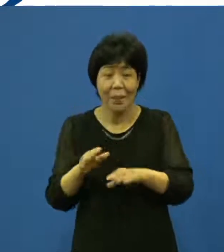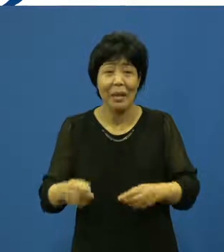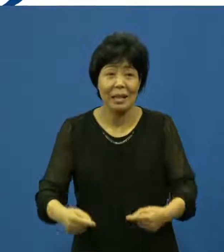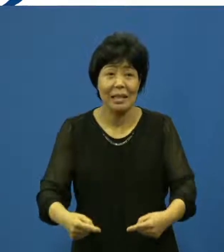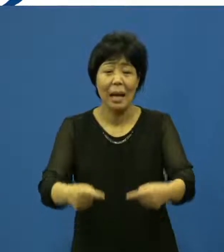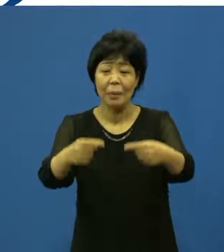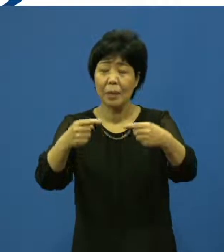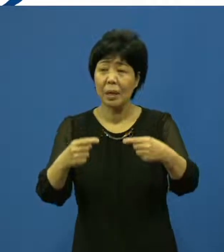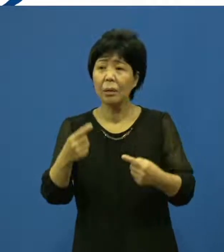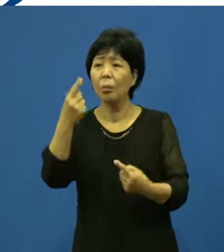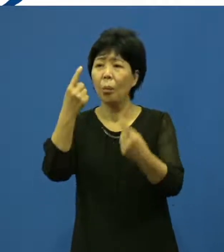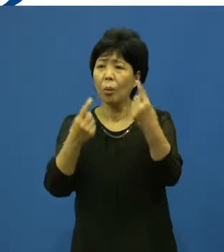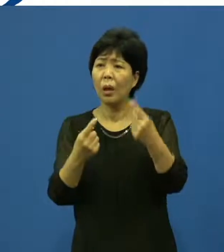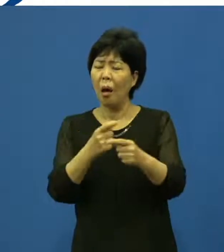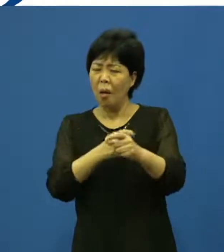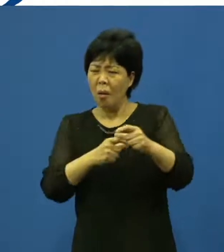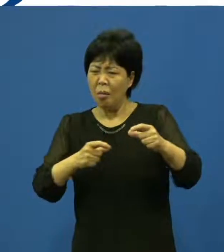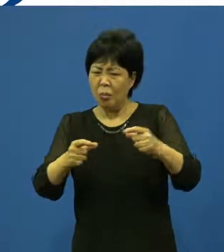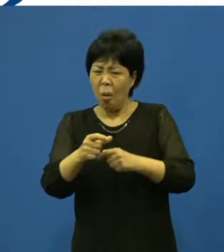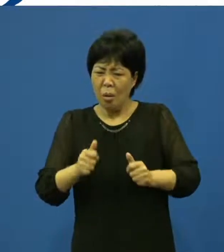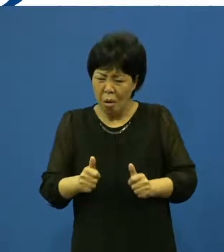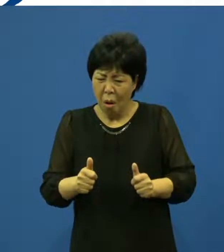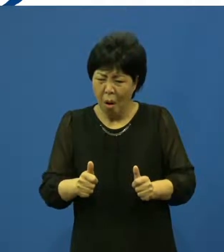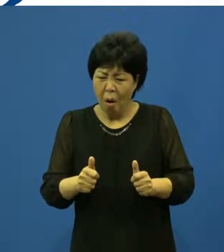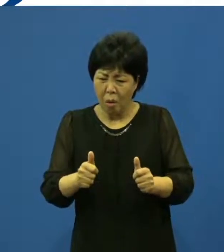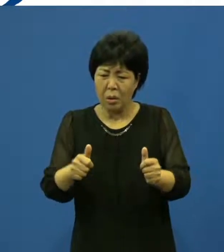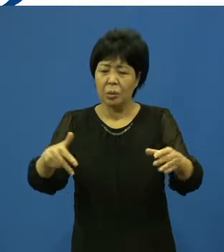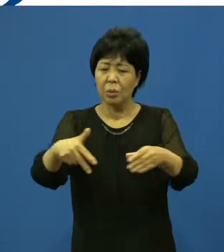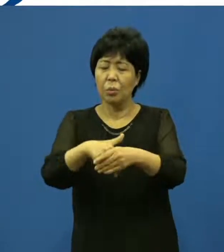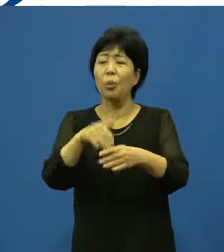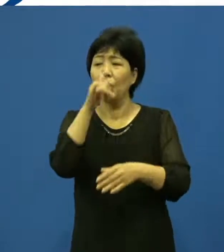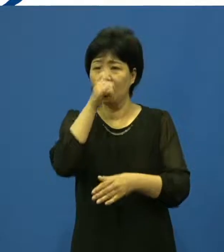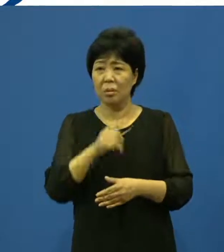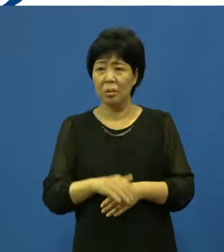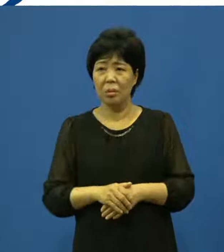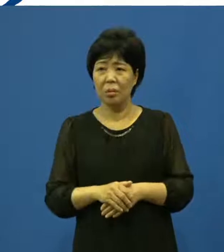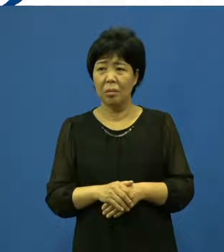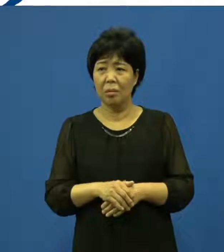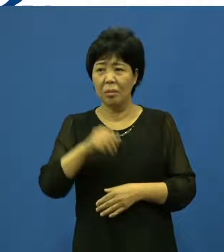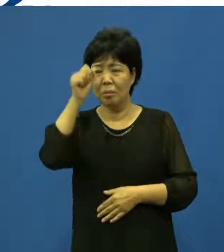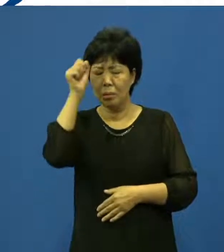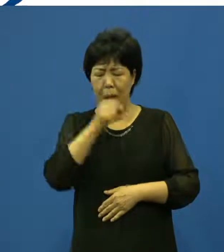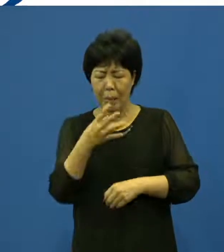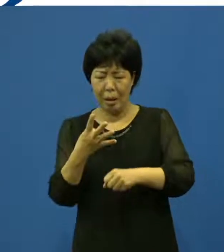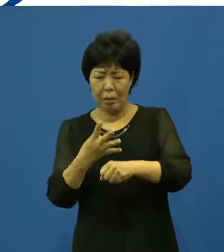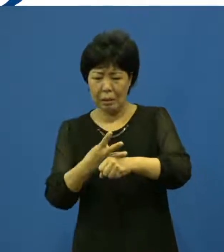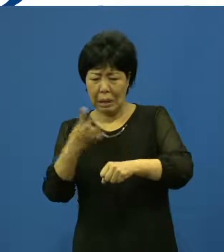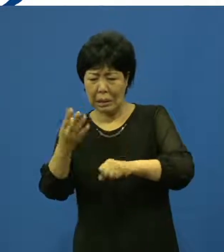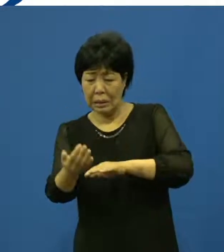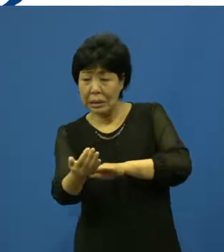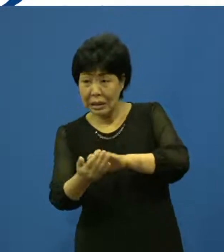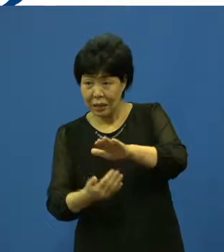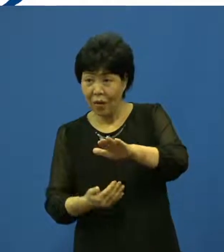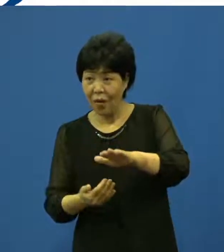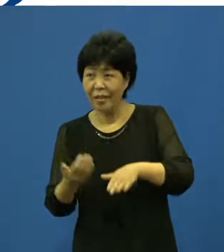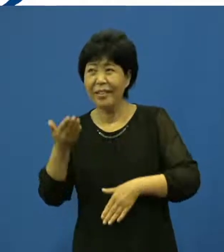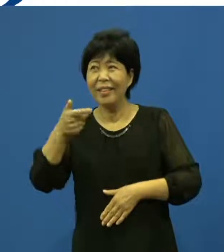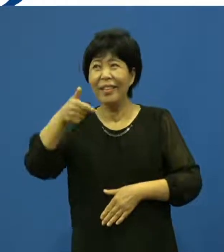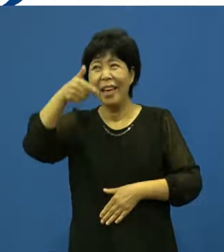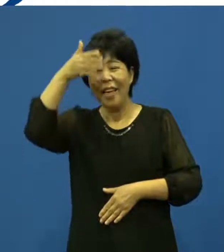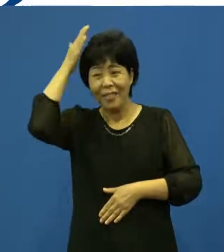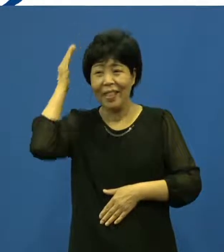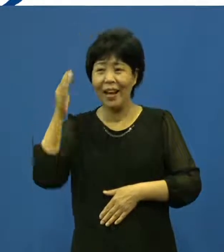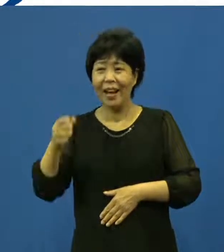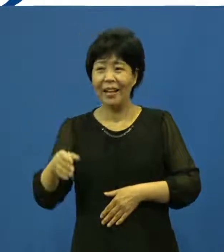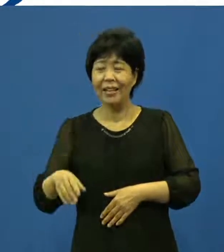아니에요. 우리도 옛날에 겨울에 그냥 새벽에 4시 이전에 종을 치잖아요. 종을 치고, 종을 치기